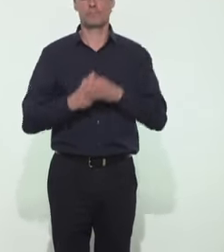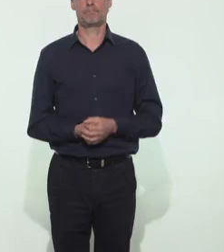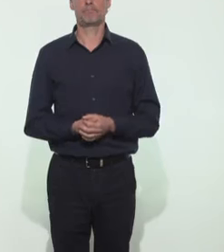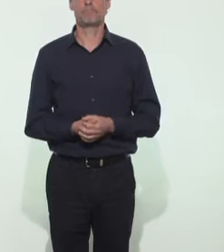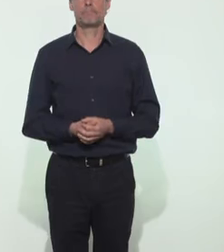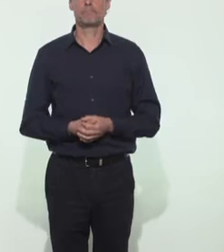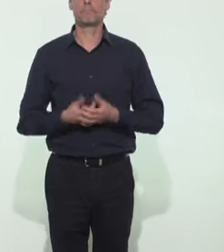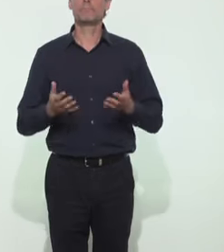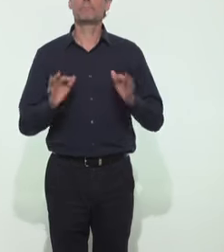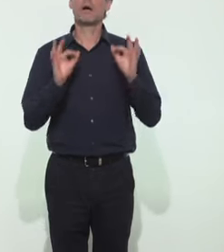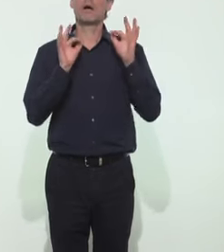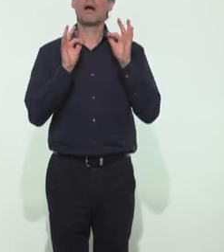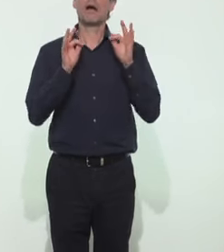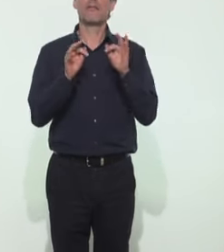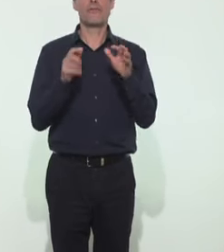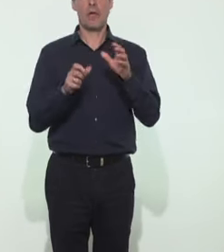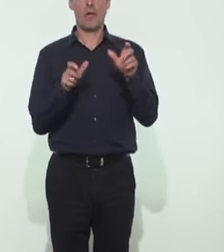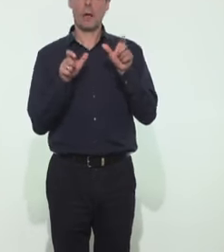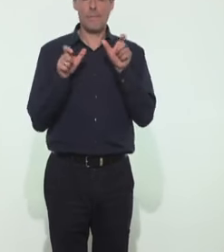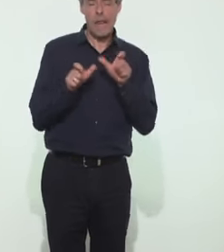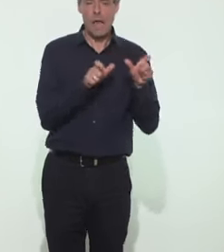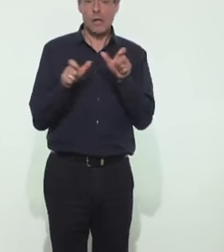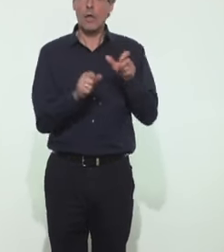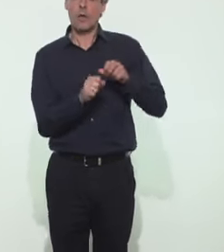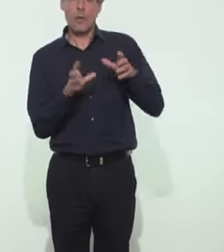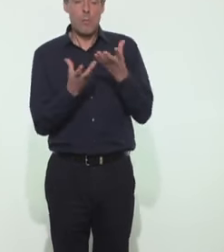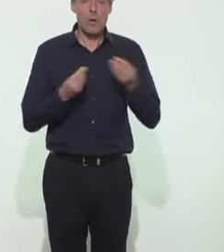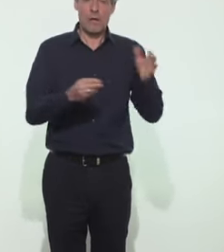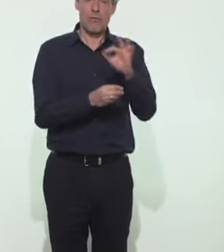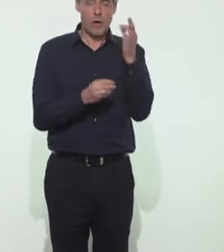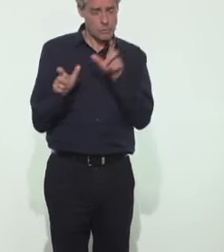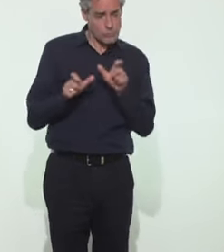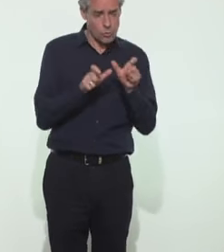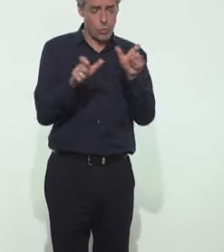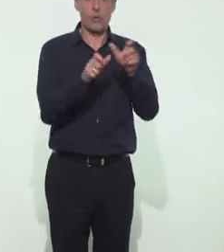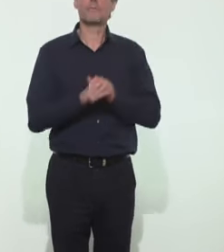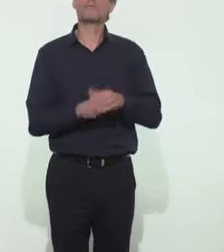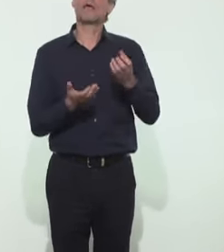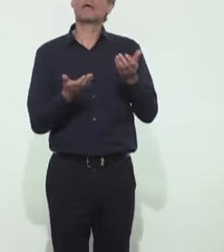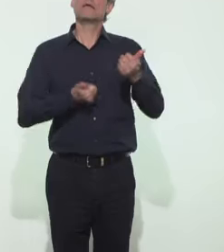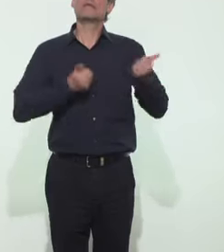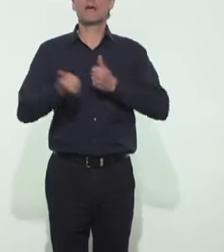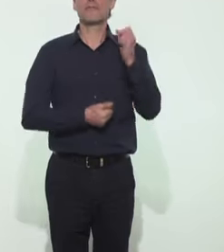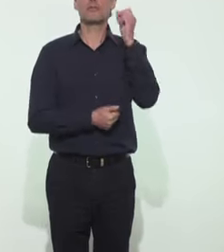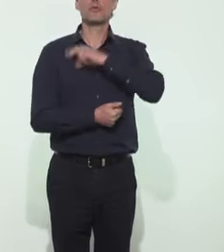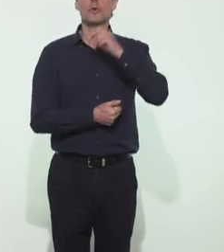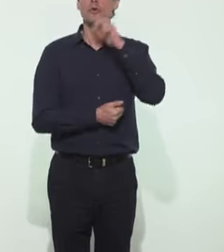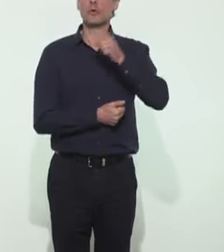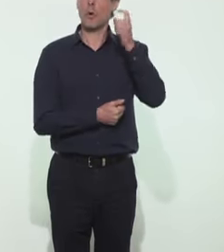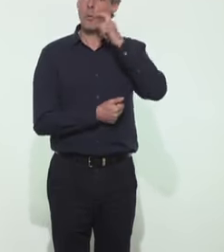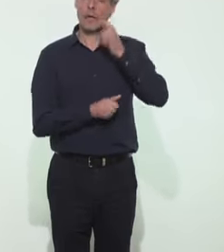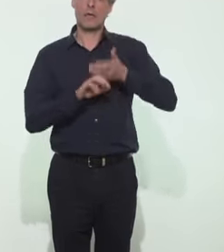en ce qui concerne la surveillance syndromique celle qui est faite en population les services d'urgence ont observé hier